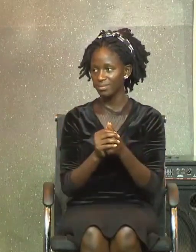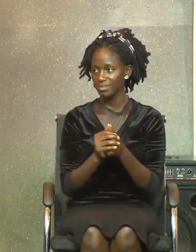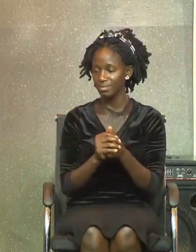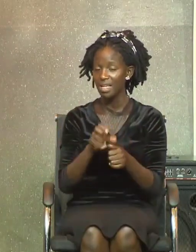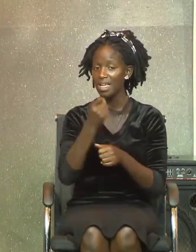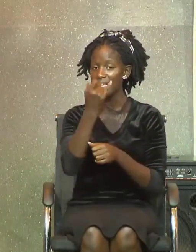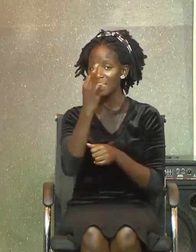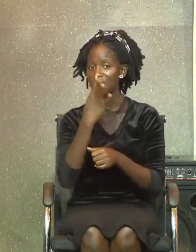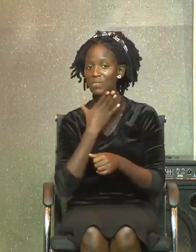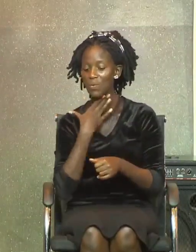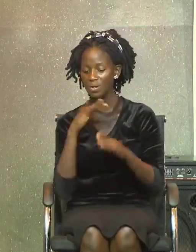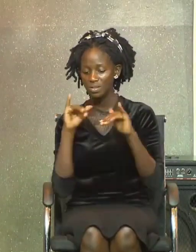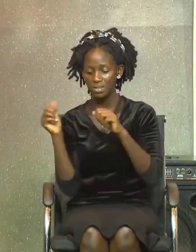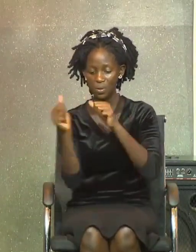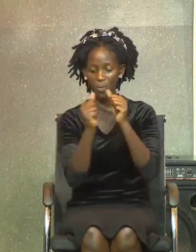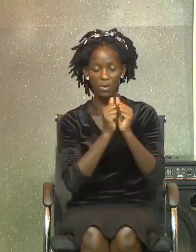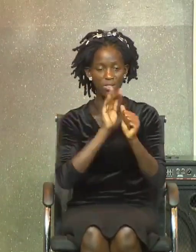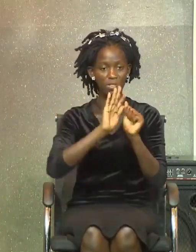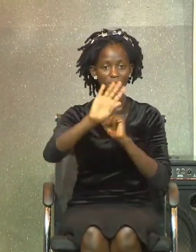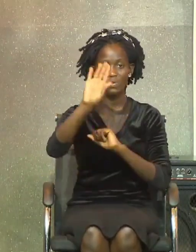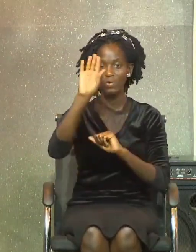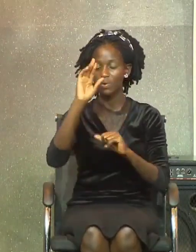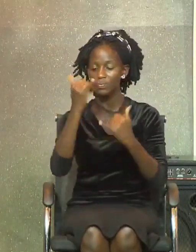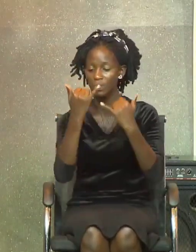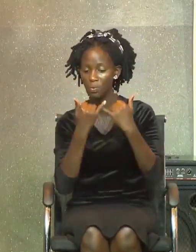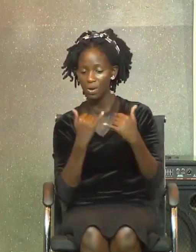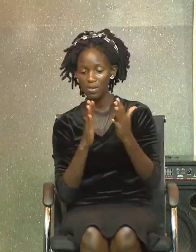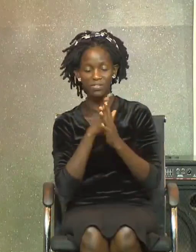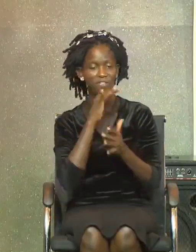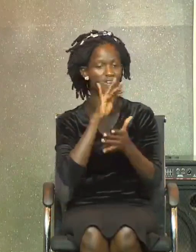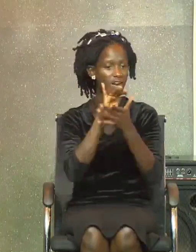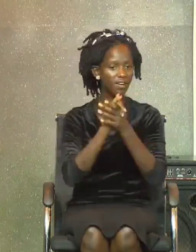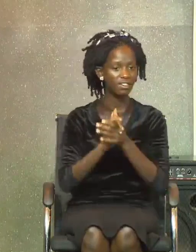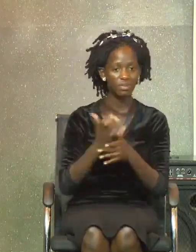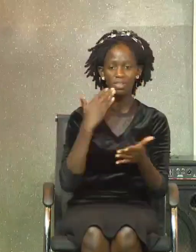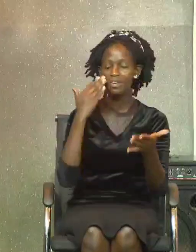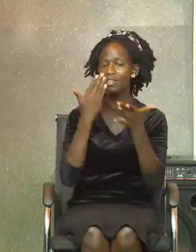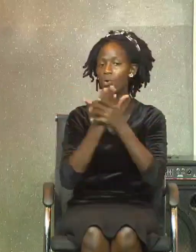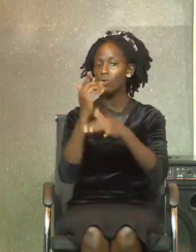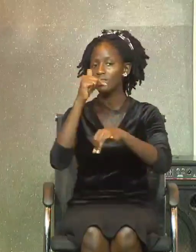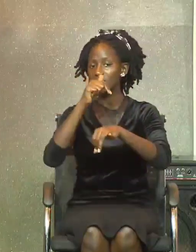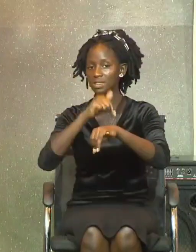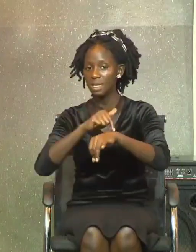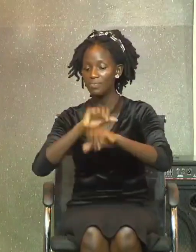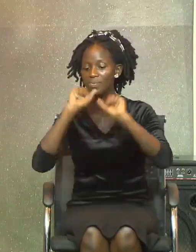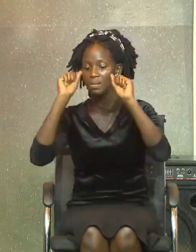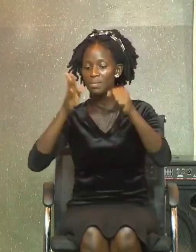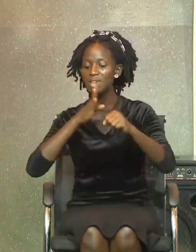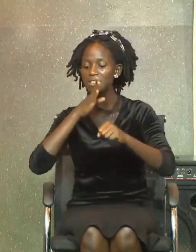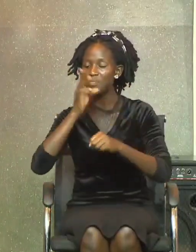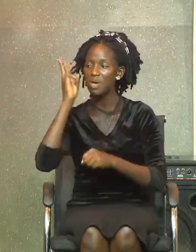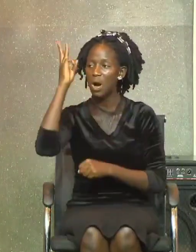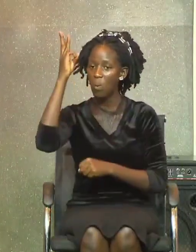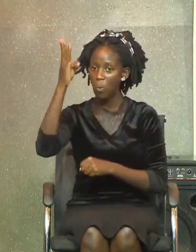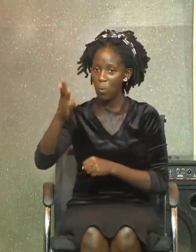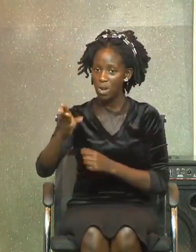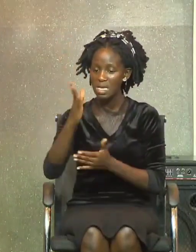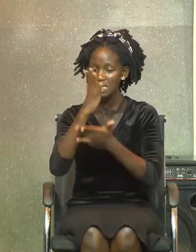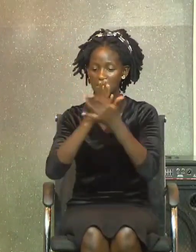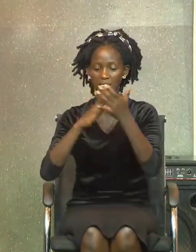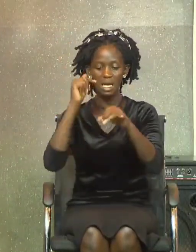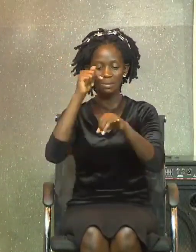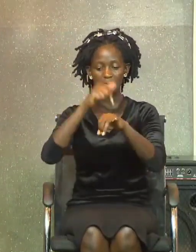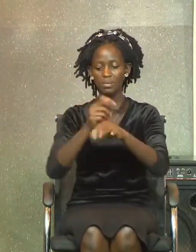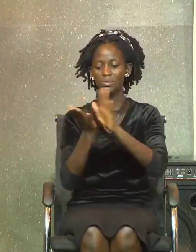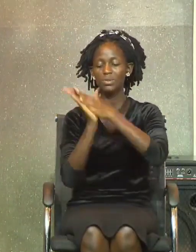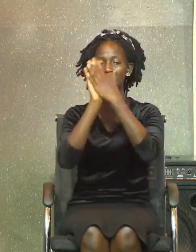ne munne mu bulamu obulungi mubeeramu deliberate willingness at times to